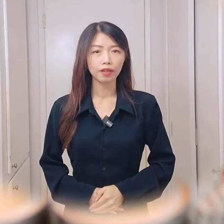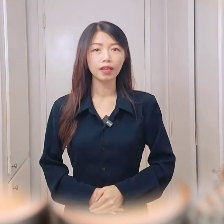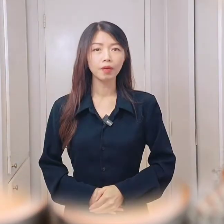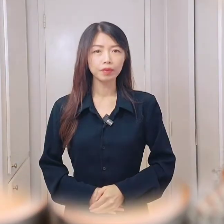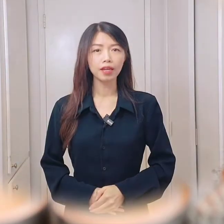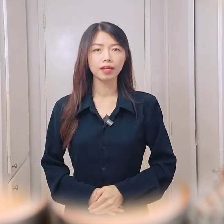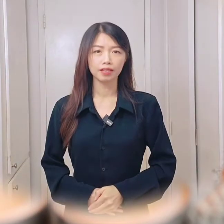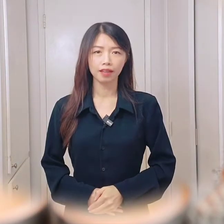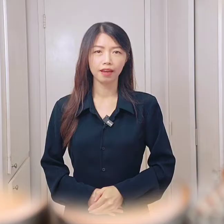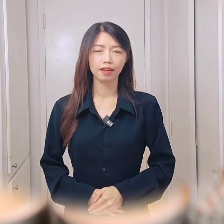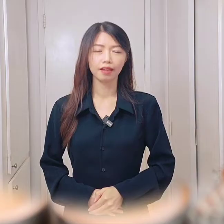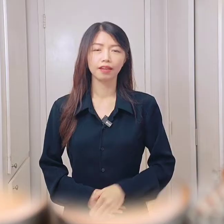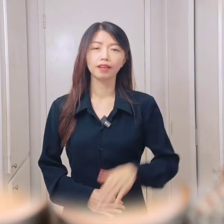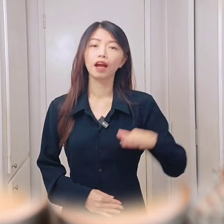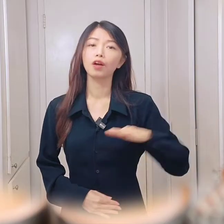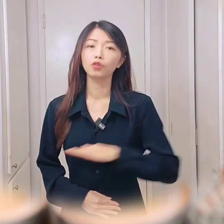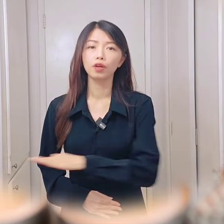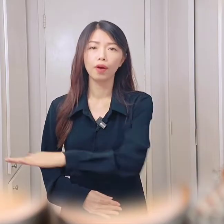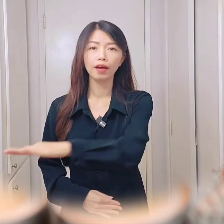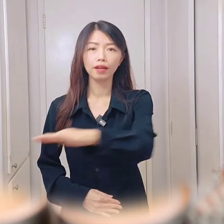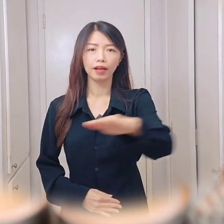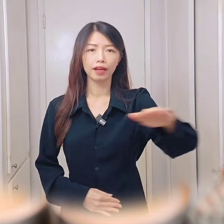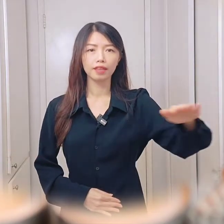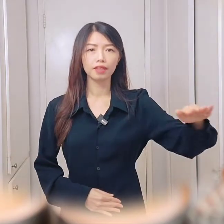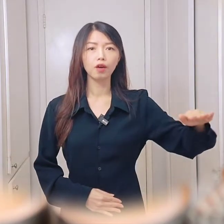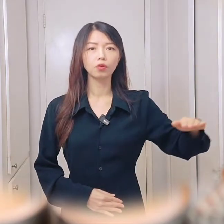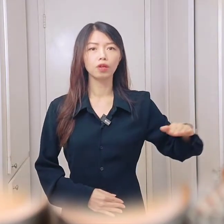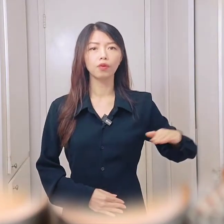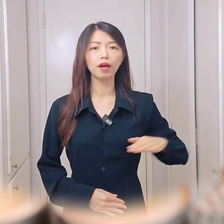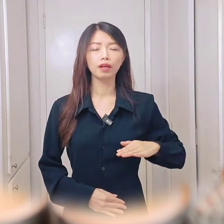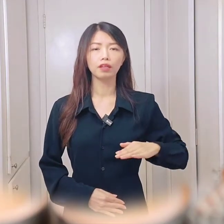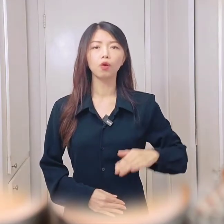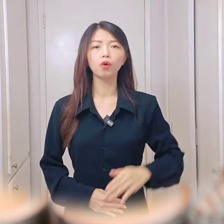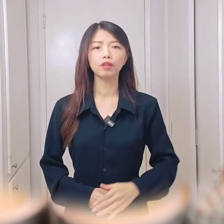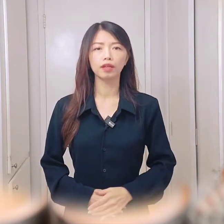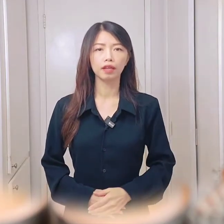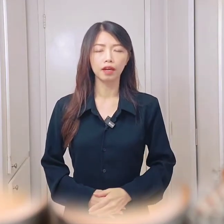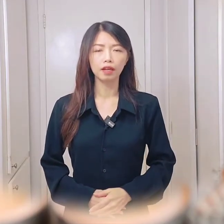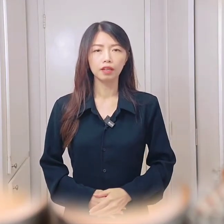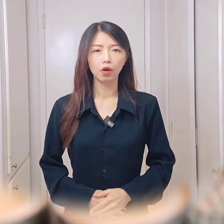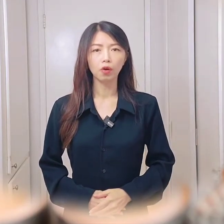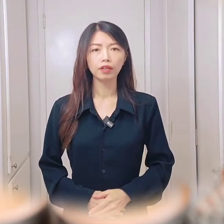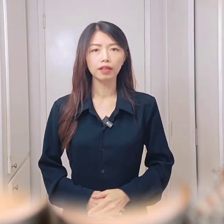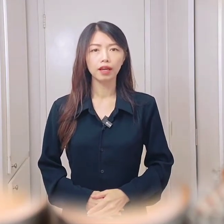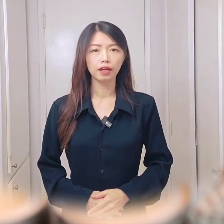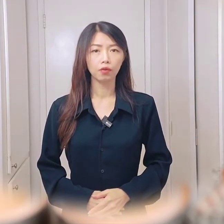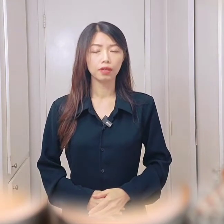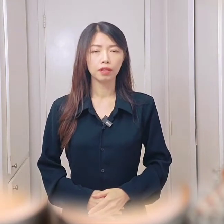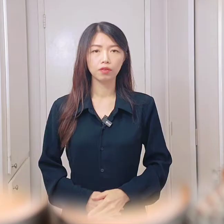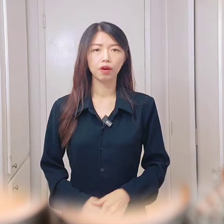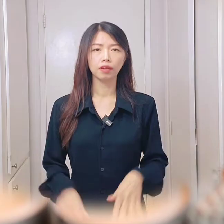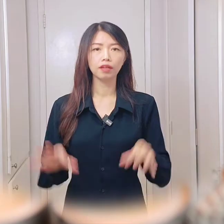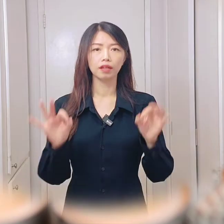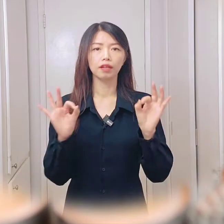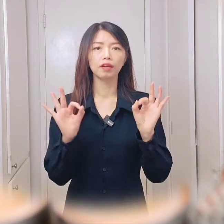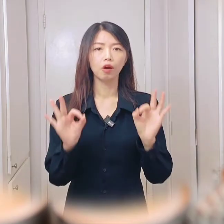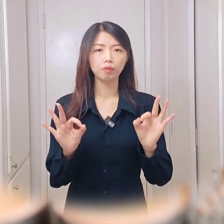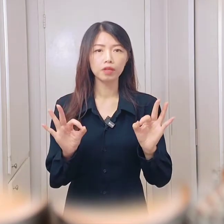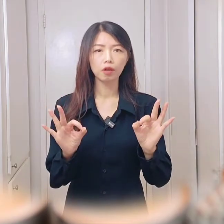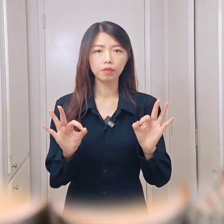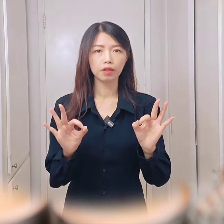우리와 영원히 함께 계시네. 우리와 아까 했죠? 우리와 영원히 영원하다라고 한